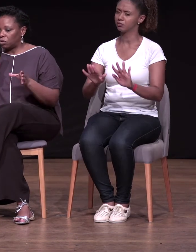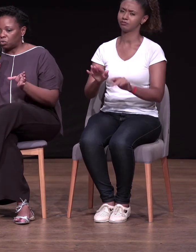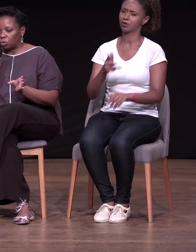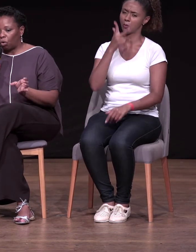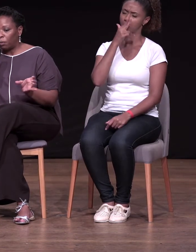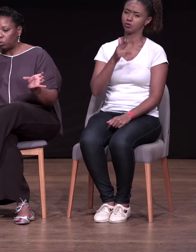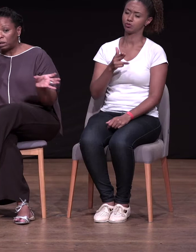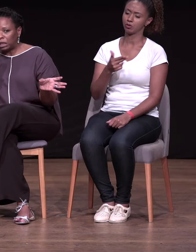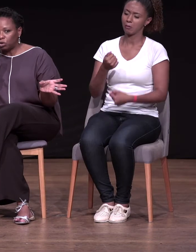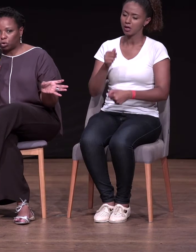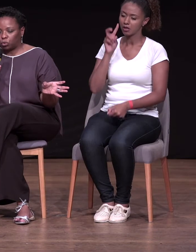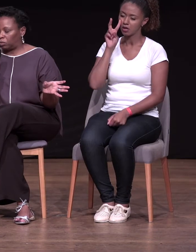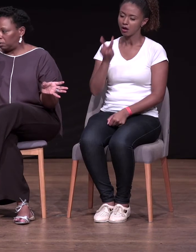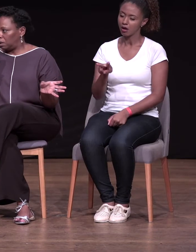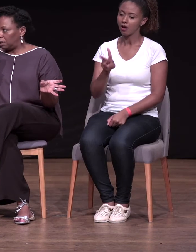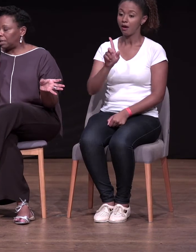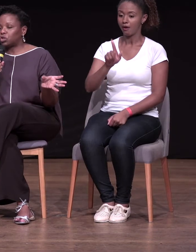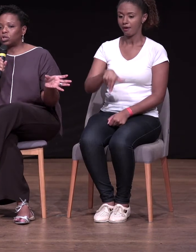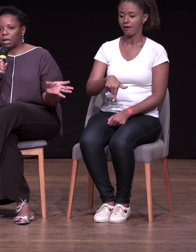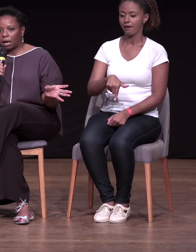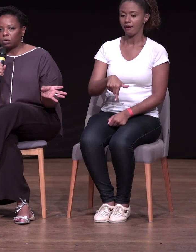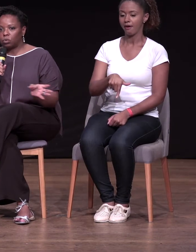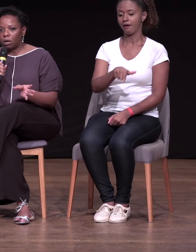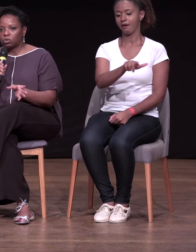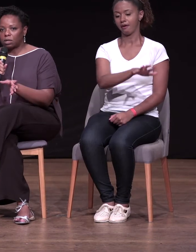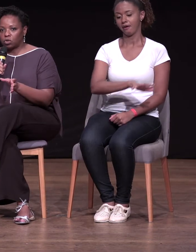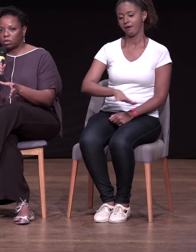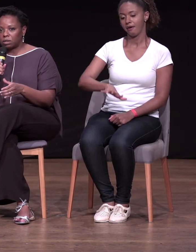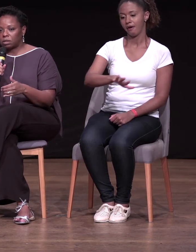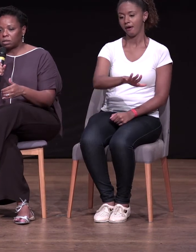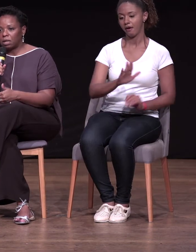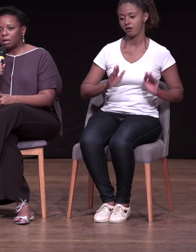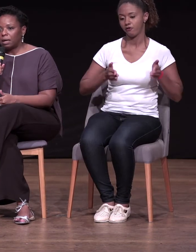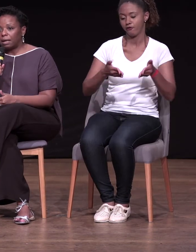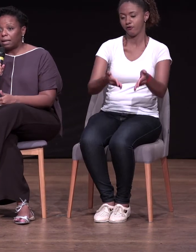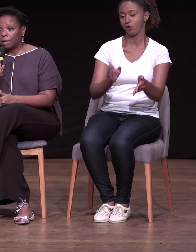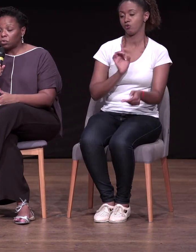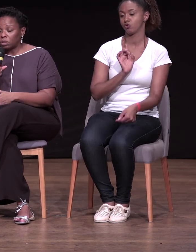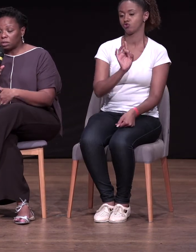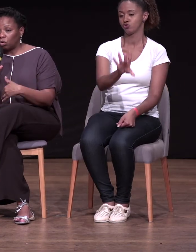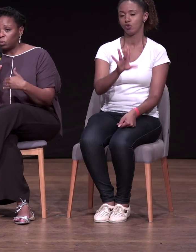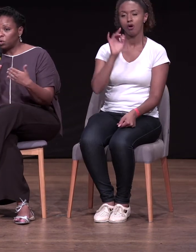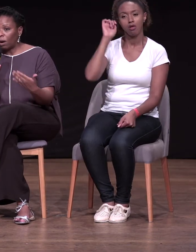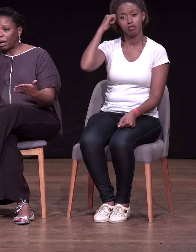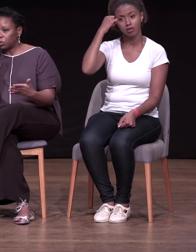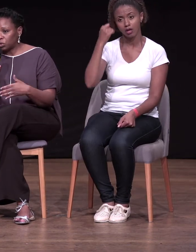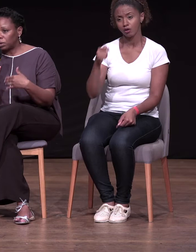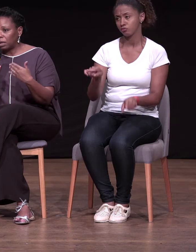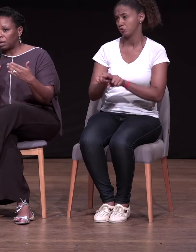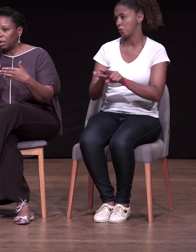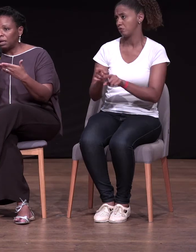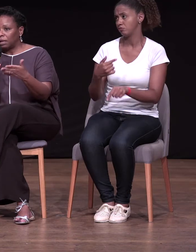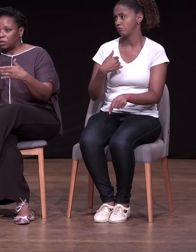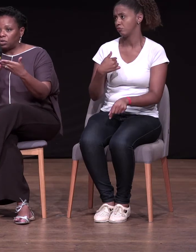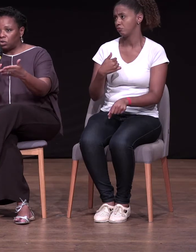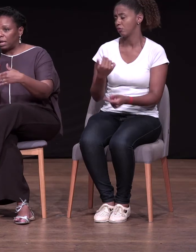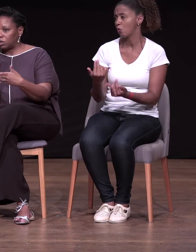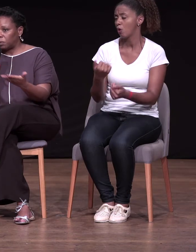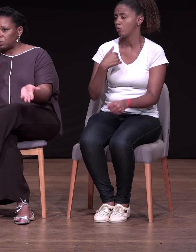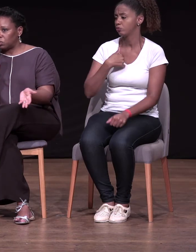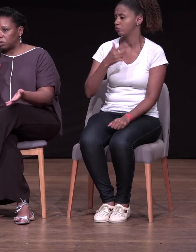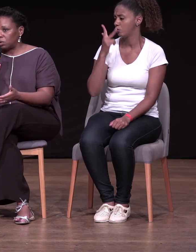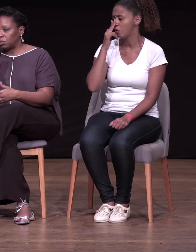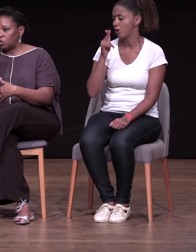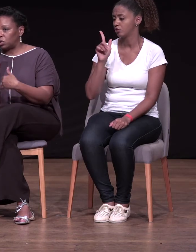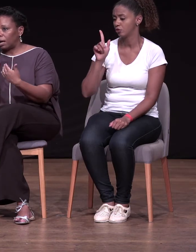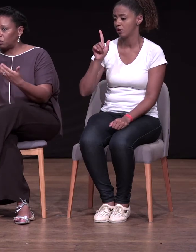ser visto como um nicho destinado aos artistas negros, assim como não acho que, e essa